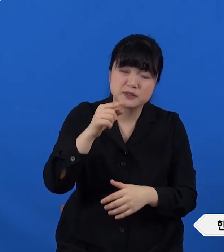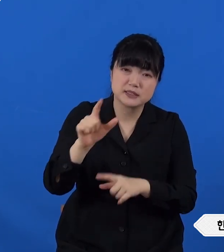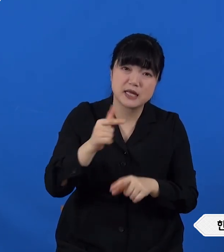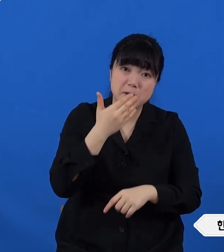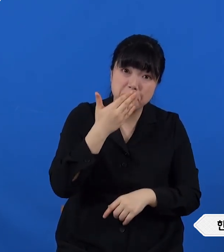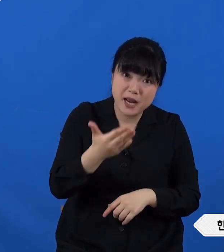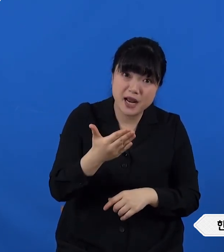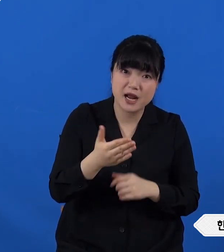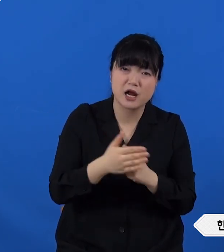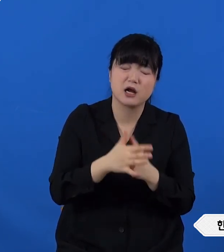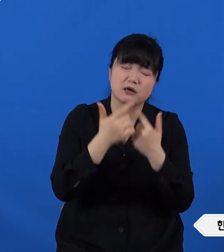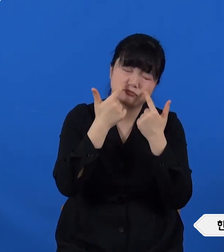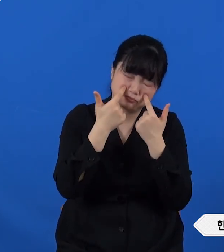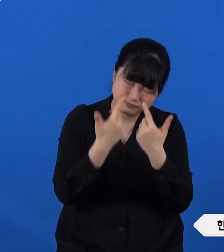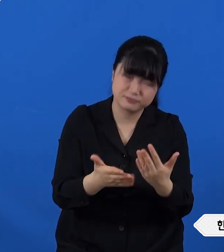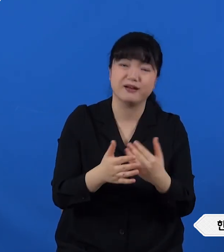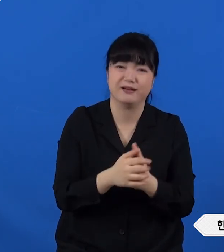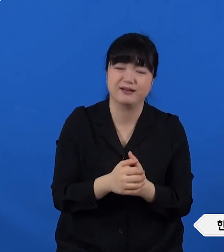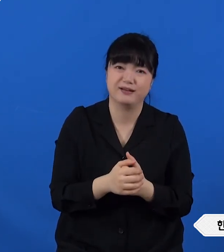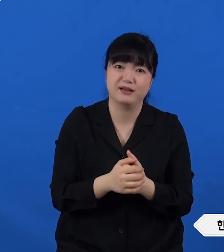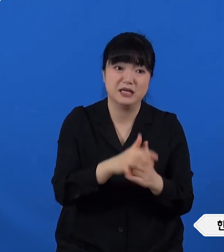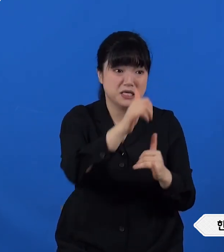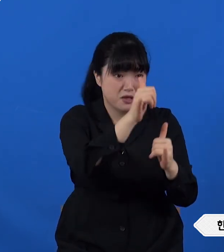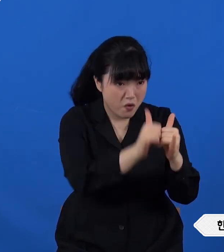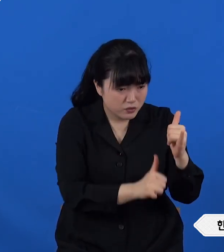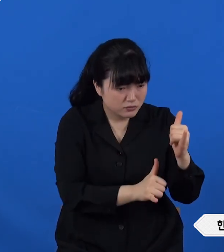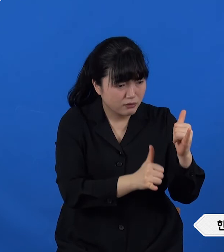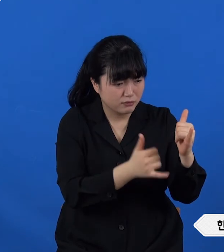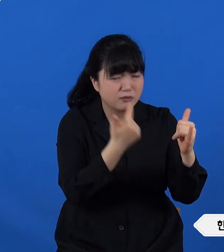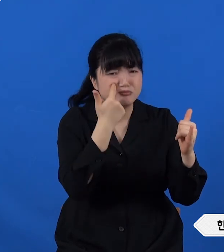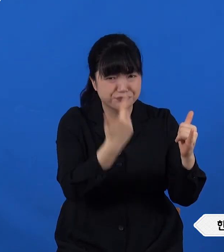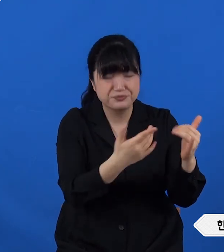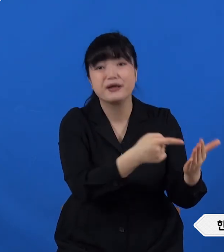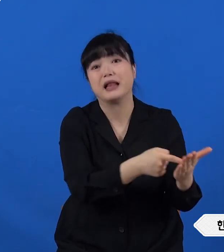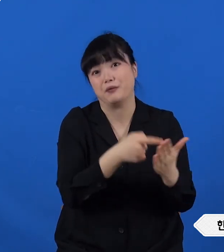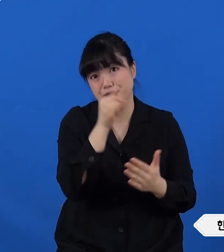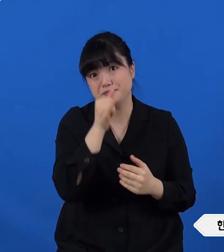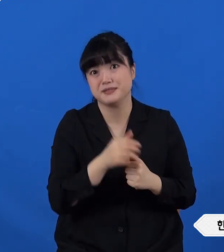그건 분명합니다. 그건 역사적으로도 아주 증명이 되는 사실입니다.